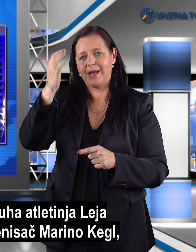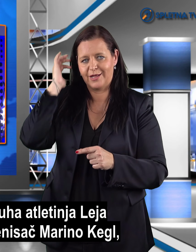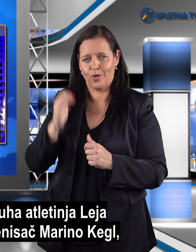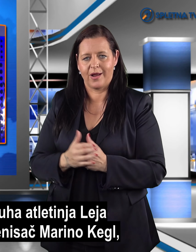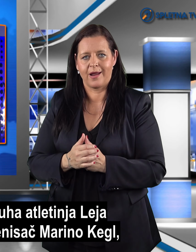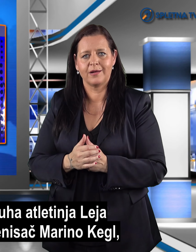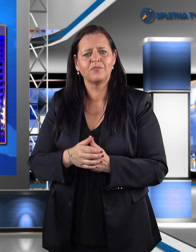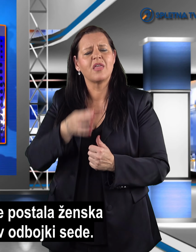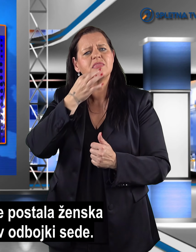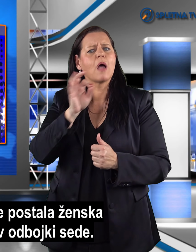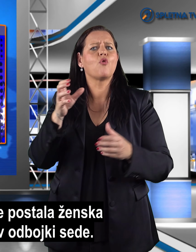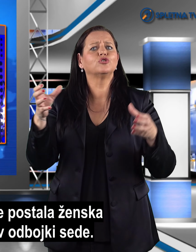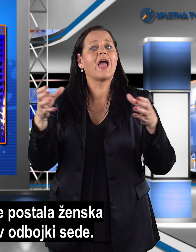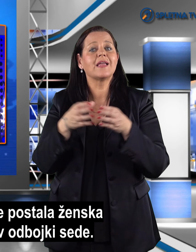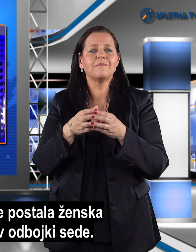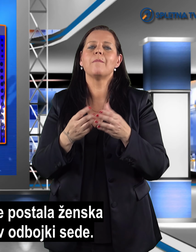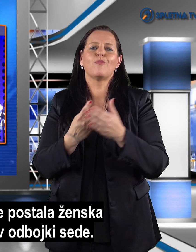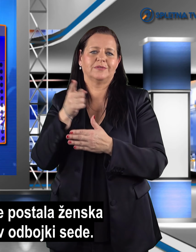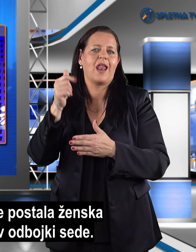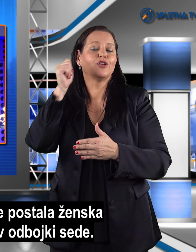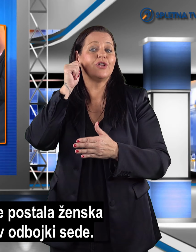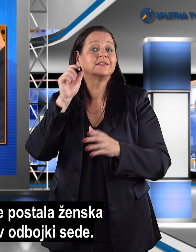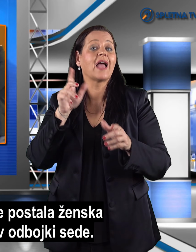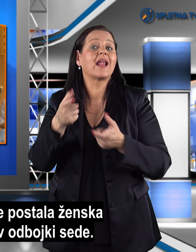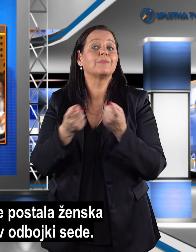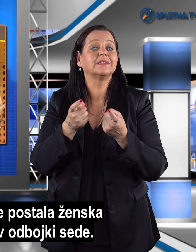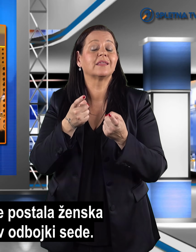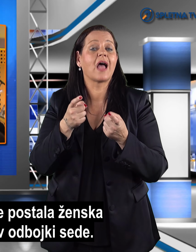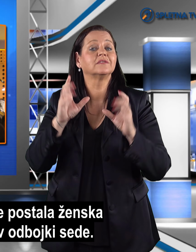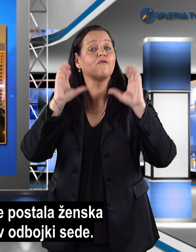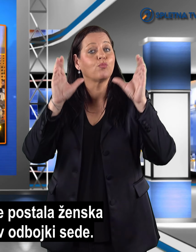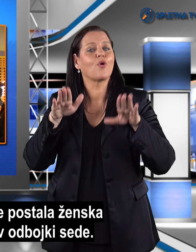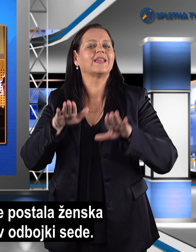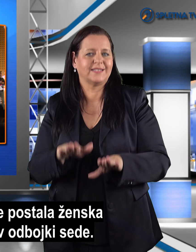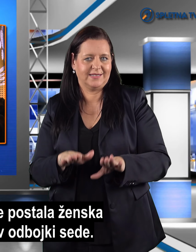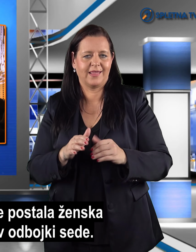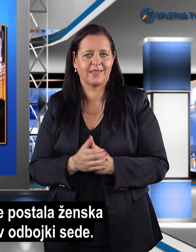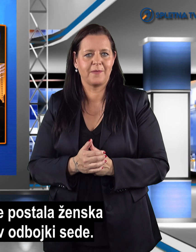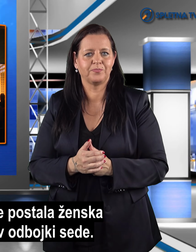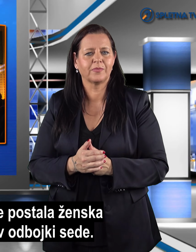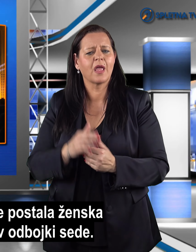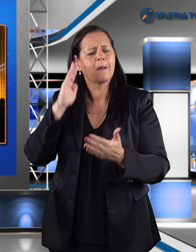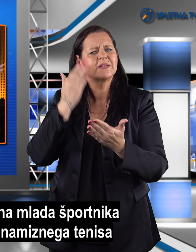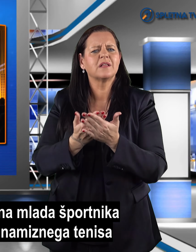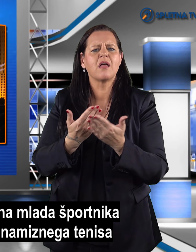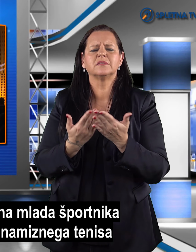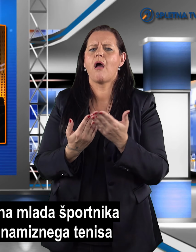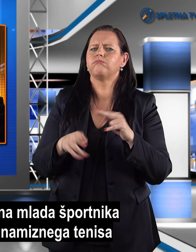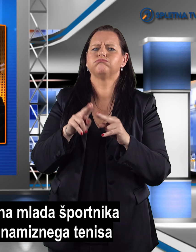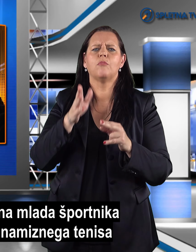Kegel. Najboljša ekipa je postala ženska reprezentanca v odbojki sede. Priznanje za obetavna